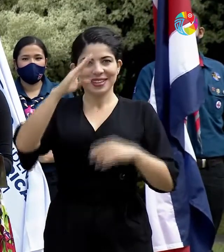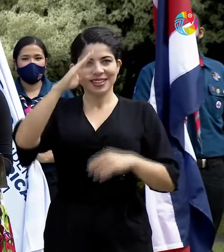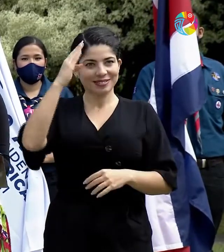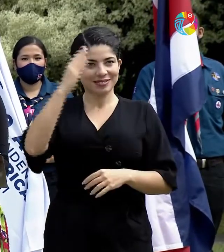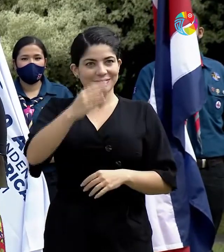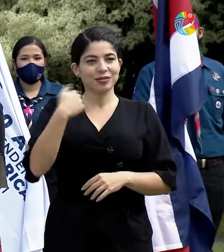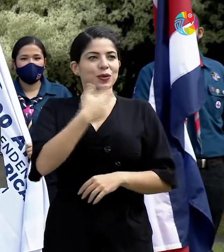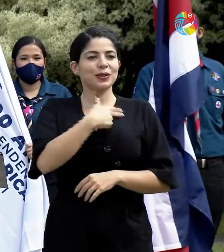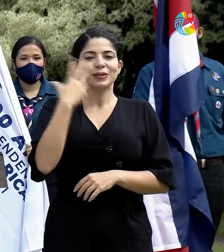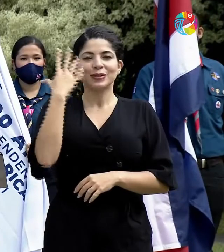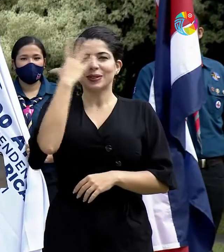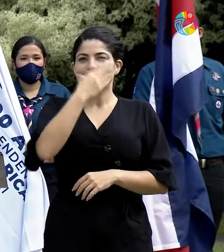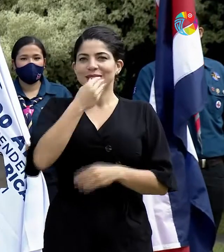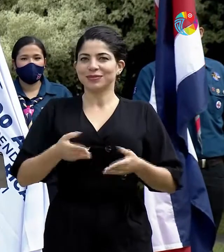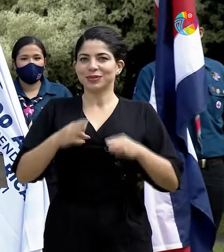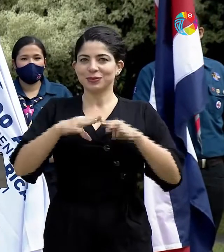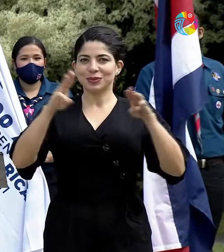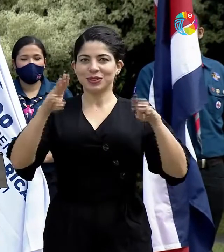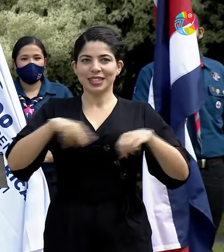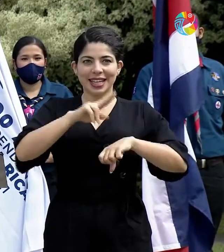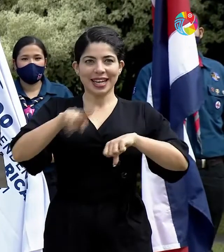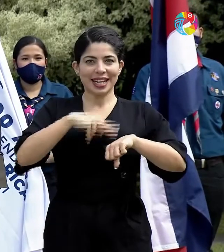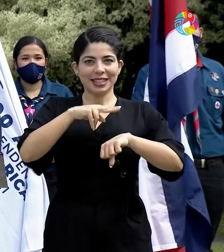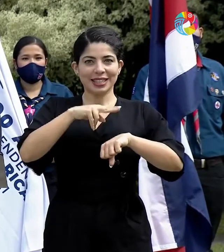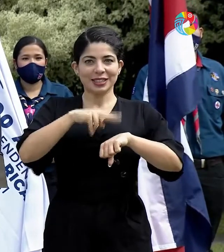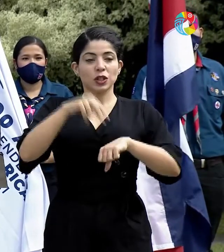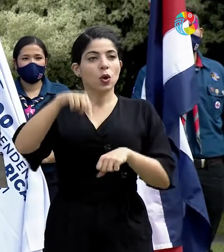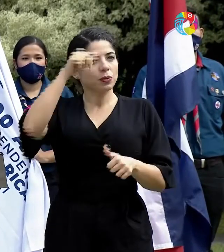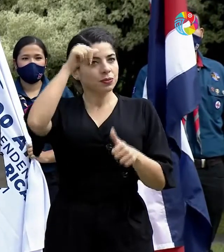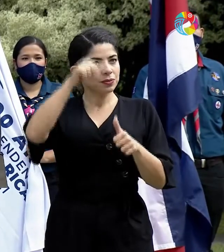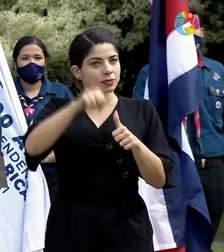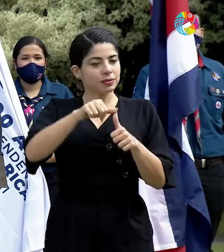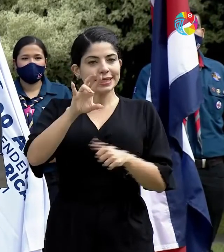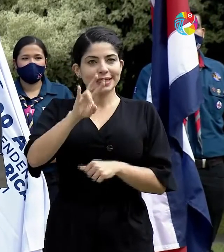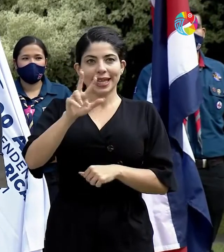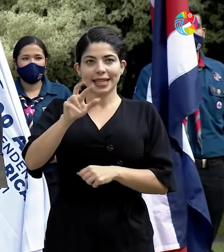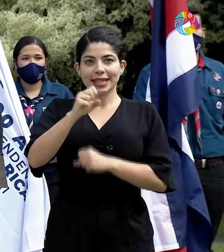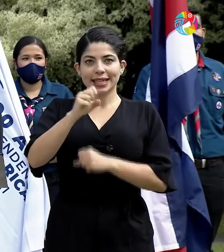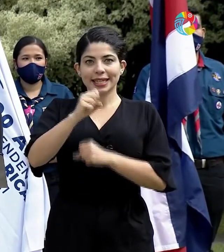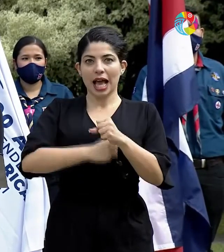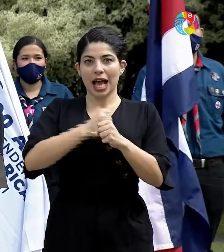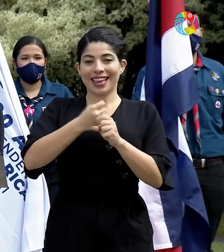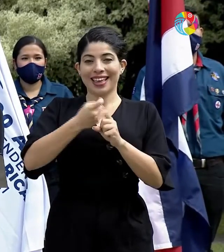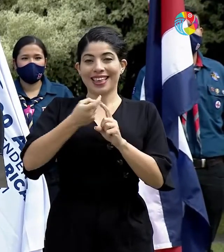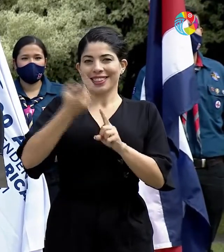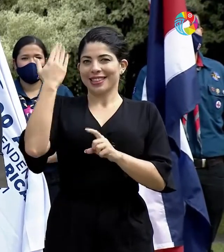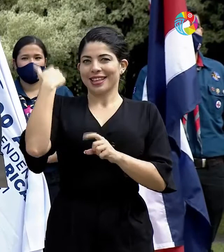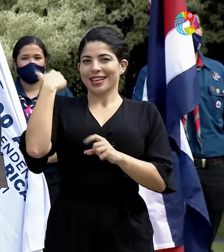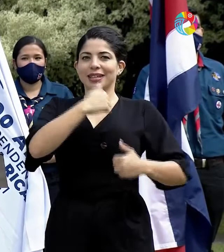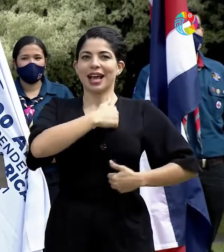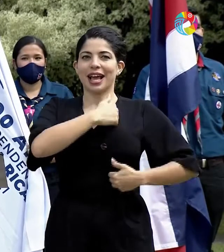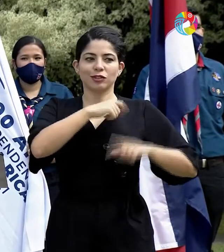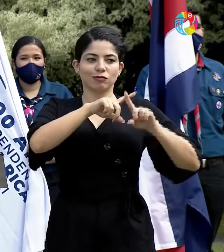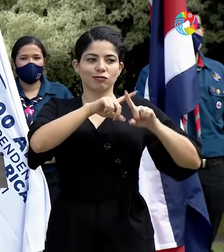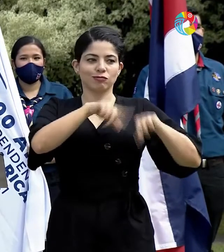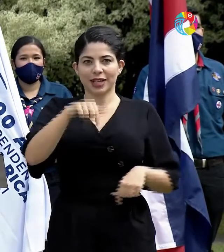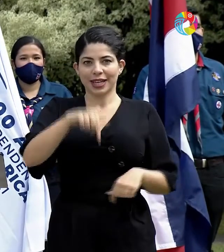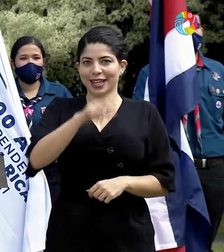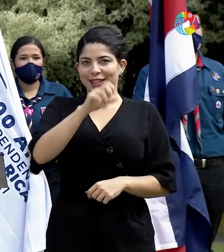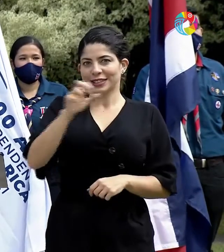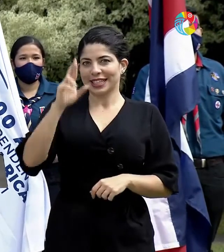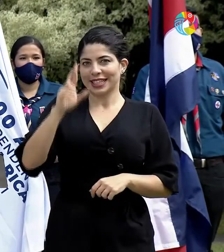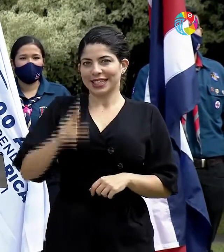nuestro hermoso Museo Nacional, en la que conmemoramos 73 años de la abolición del ejército en Costa Rica.